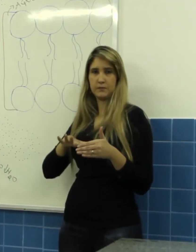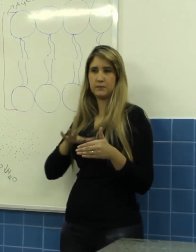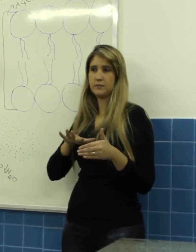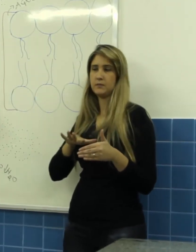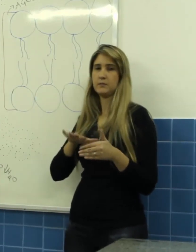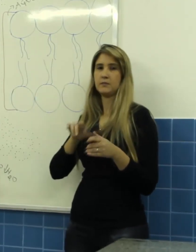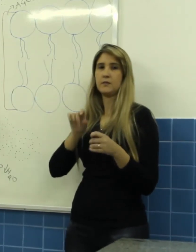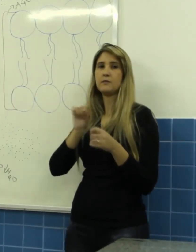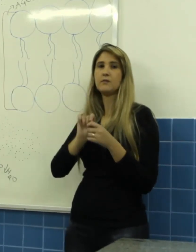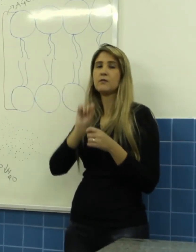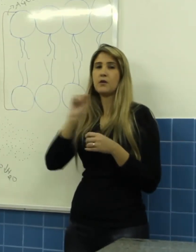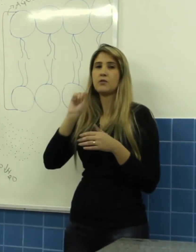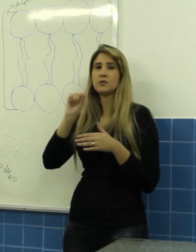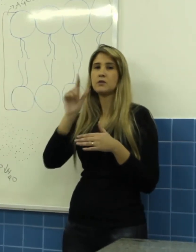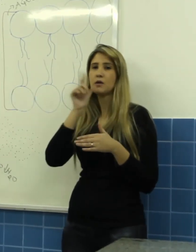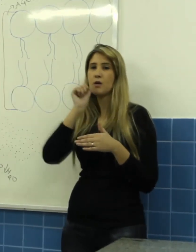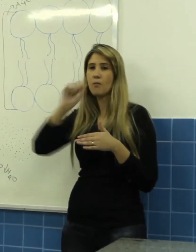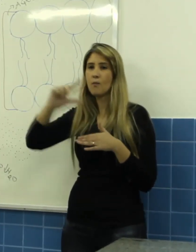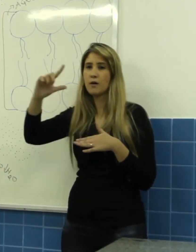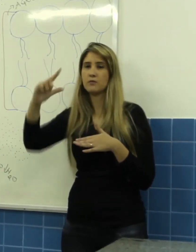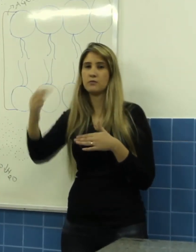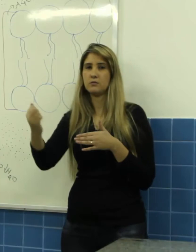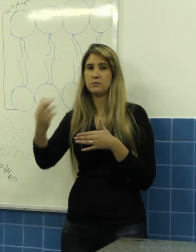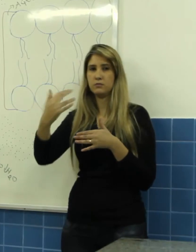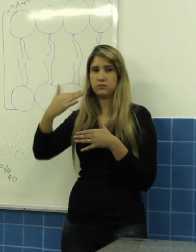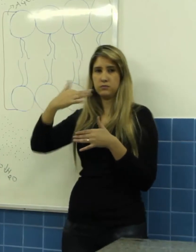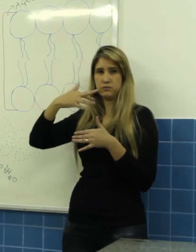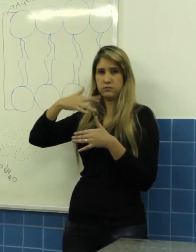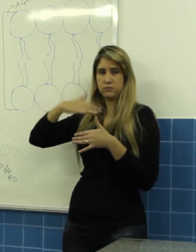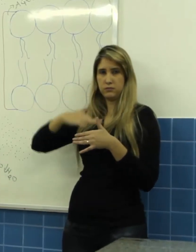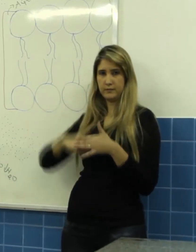vai entrar na célula.